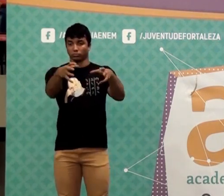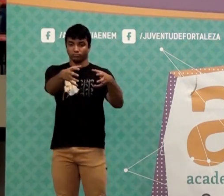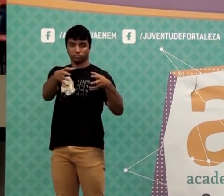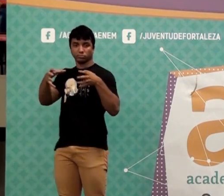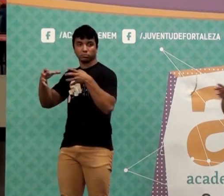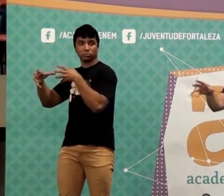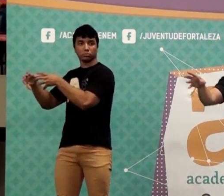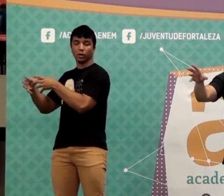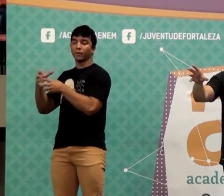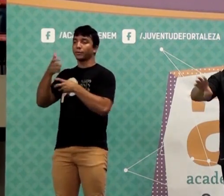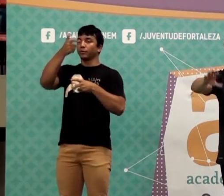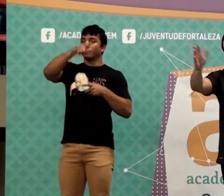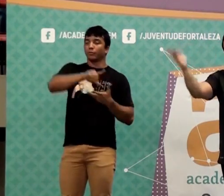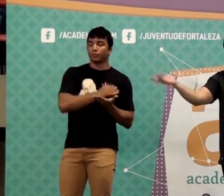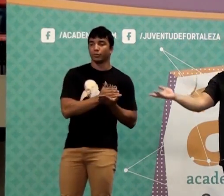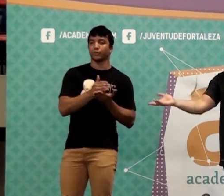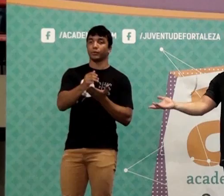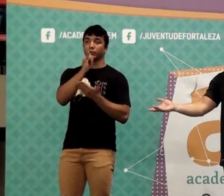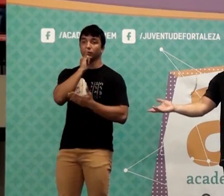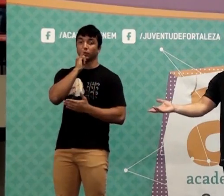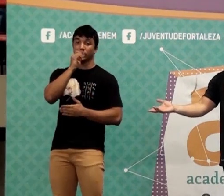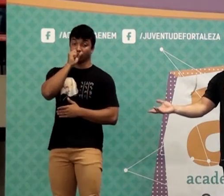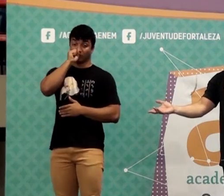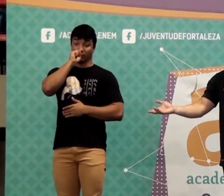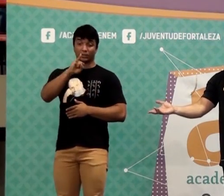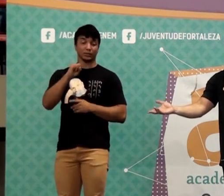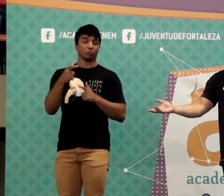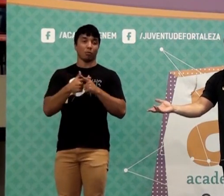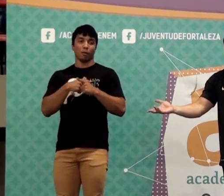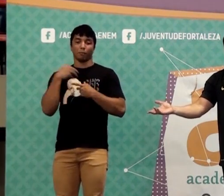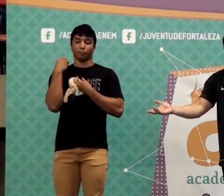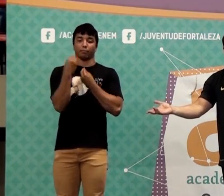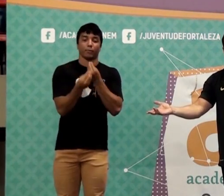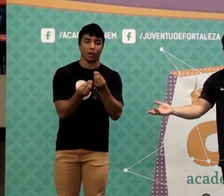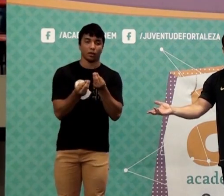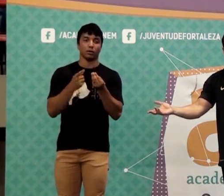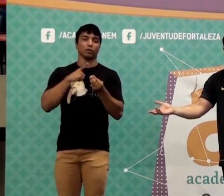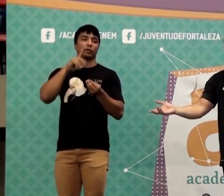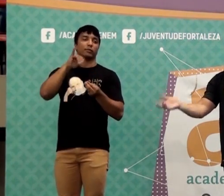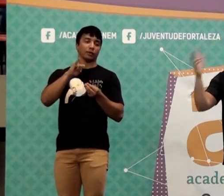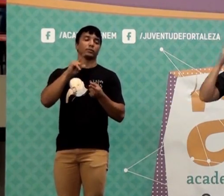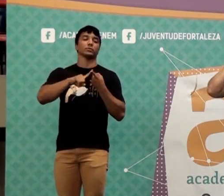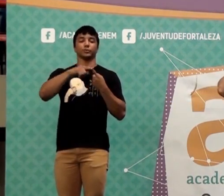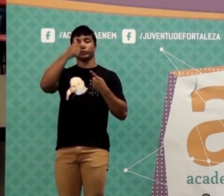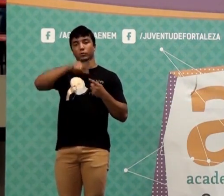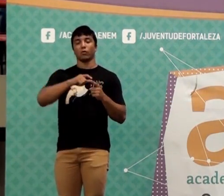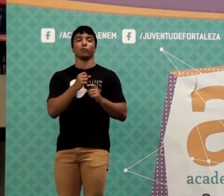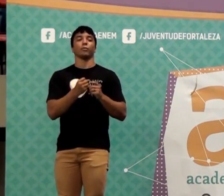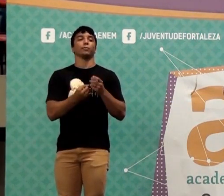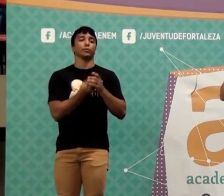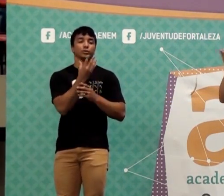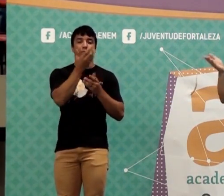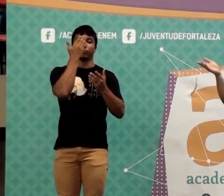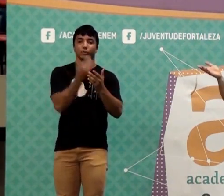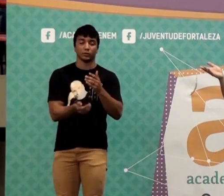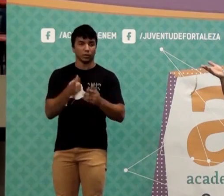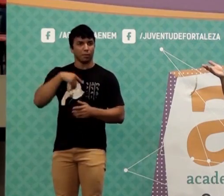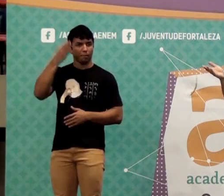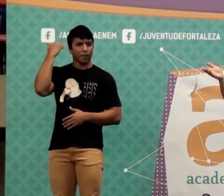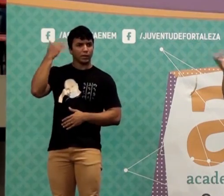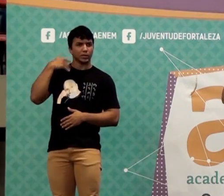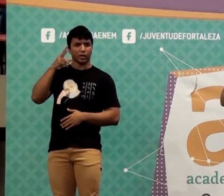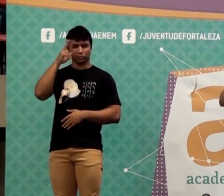Levando em consideração ainda que tem 3, 4 meses no ano que tu não produz nada. E eu não estou levando em consideração que o